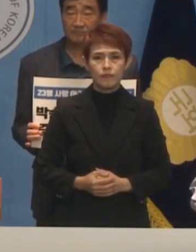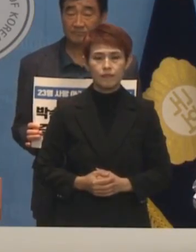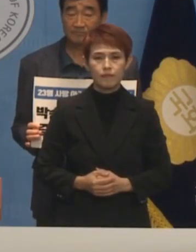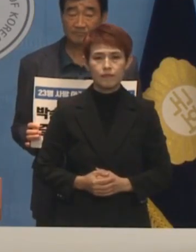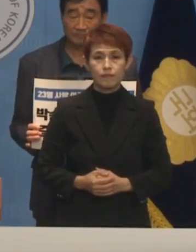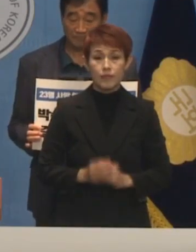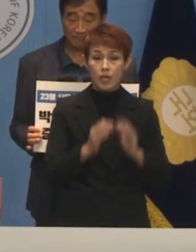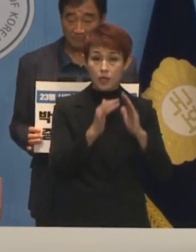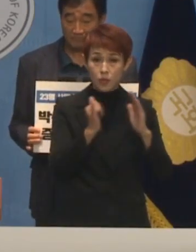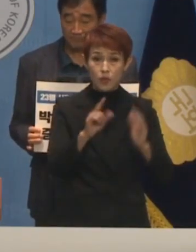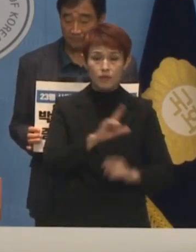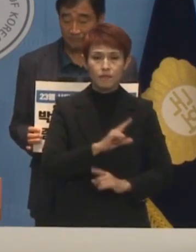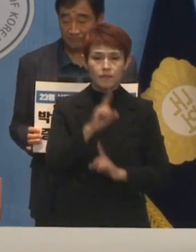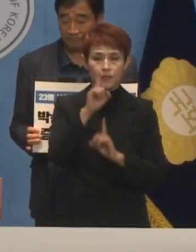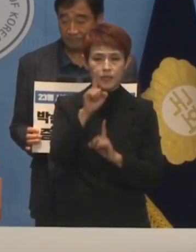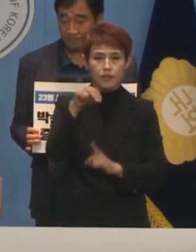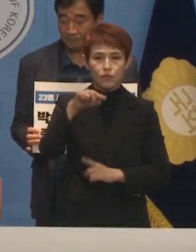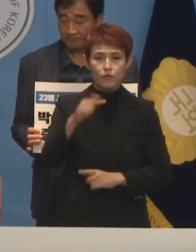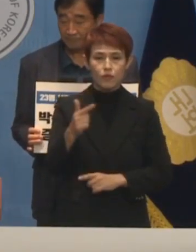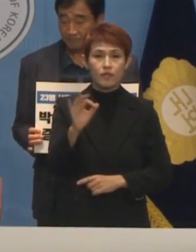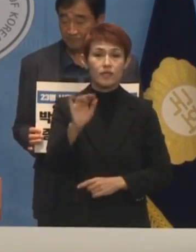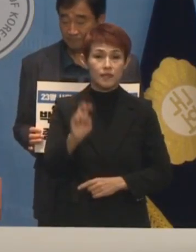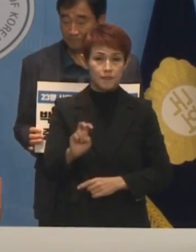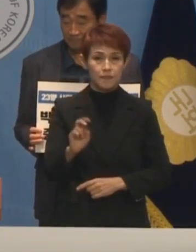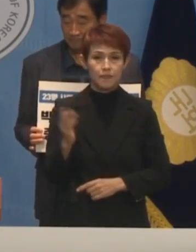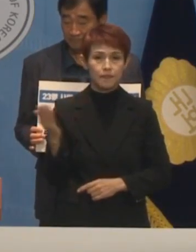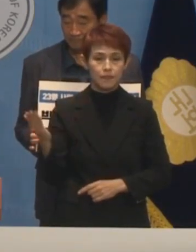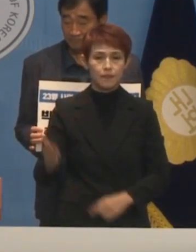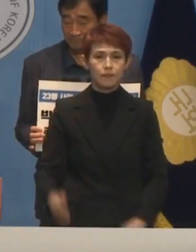이순희님의 발언이 있겠습니다.